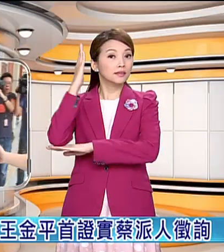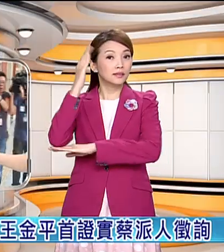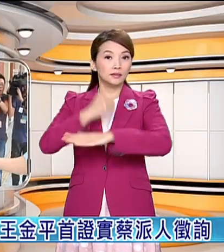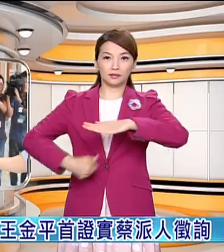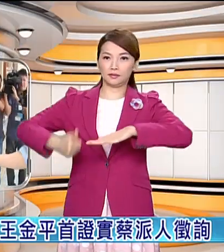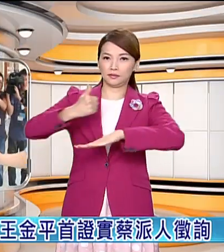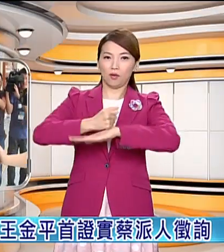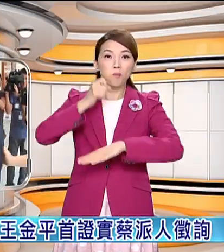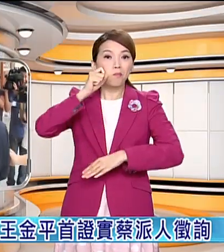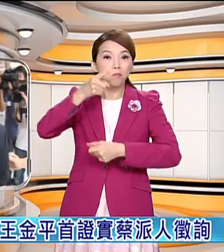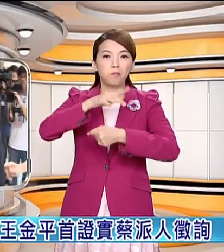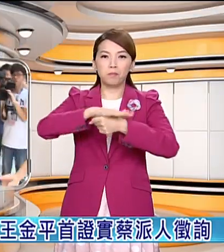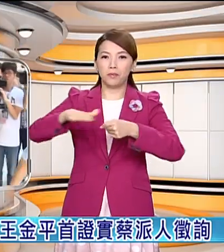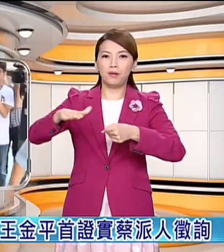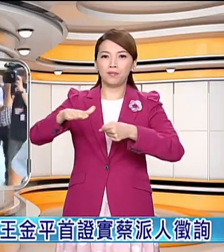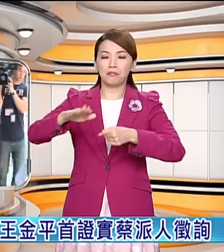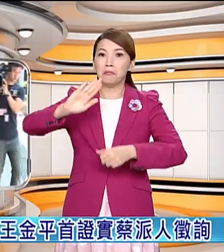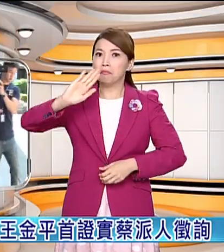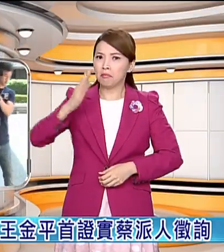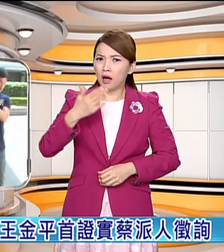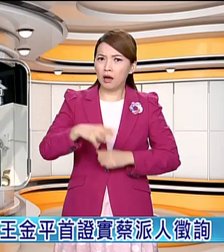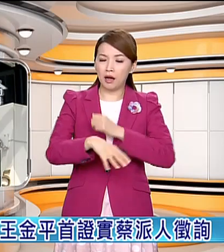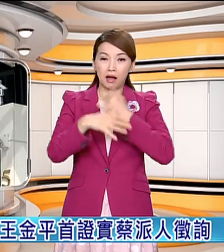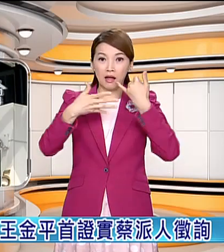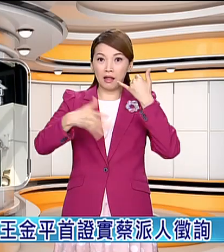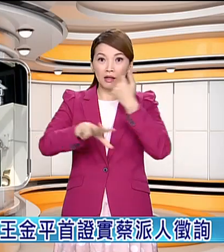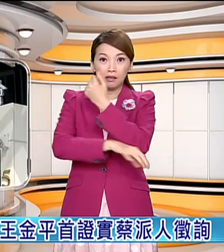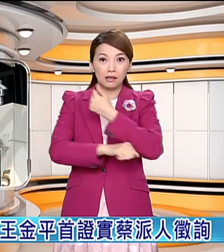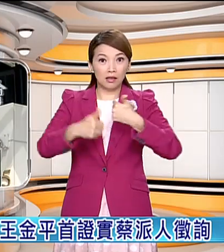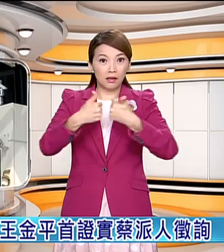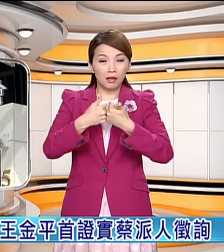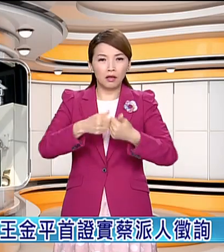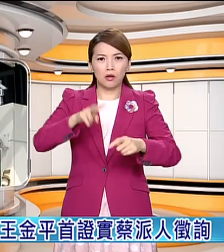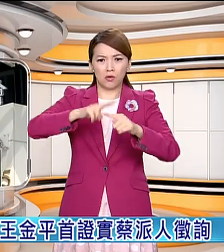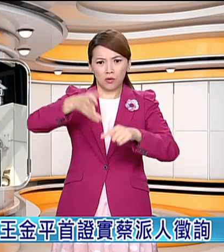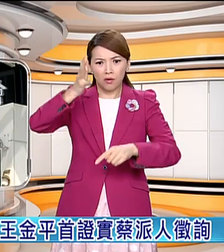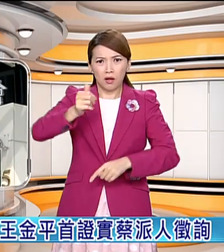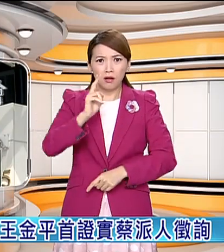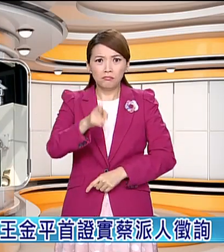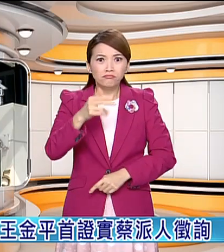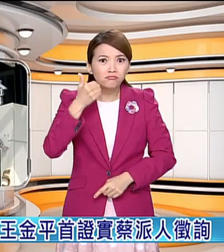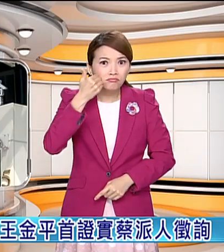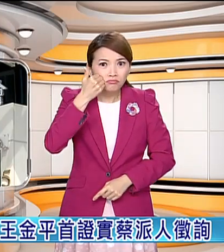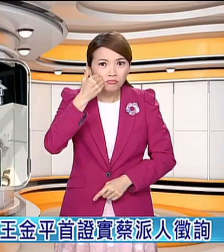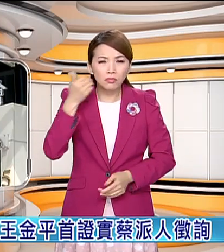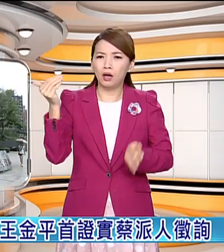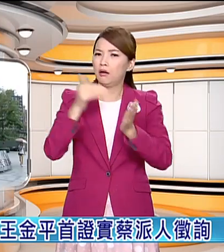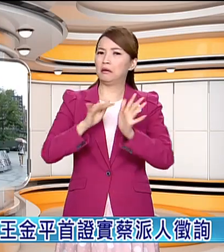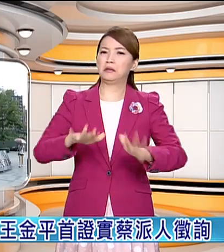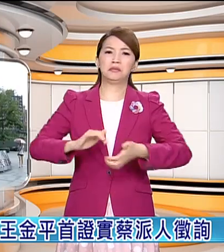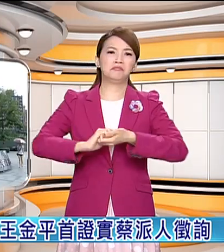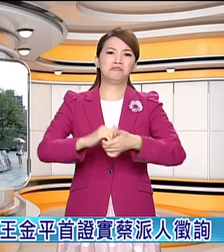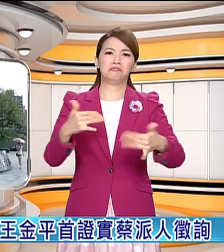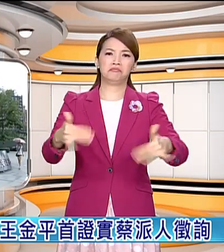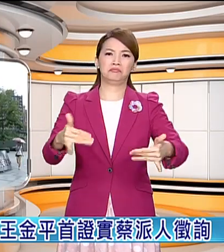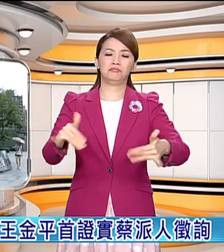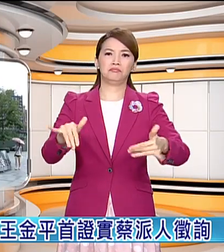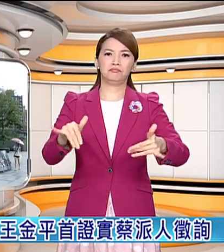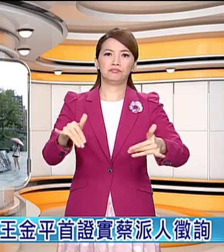新政府就职满一个月，不过海基会董事长的人选到现在还悬缺。昨